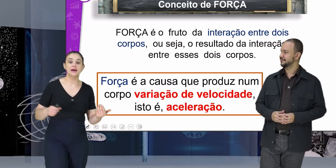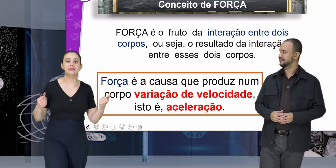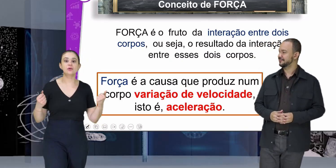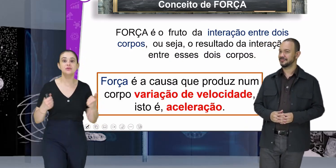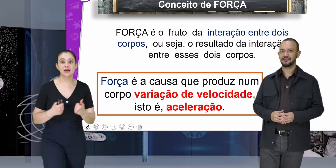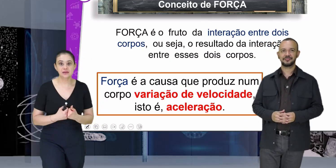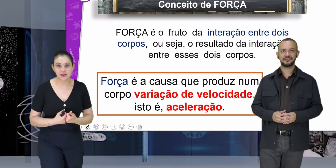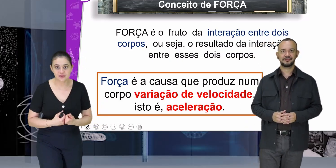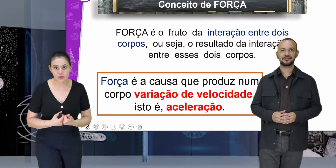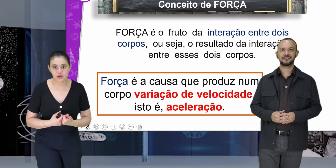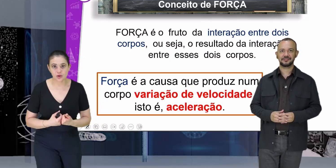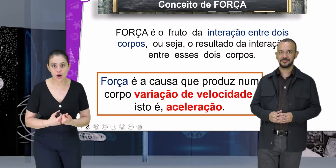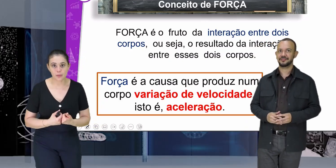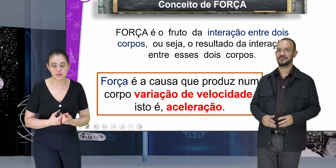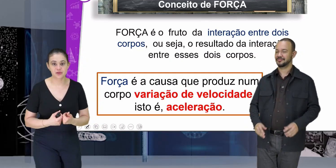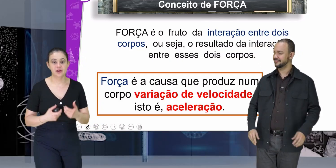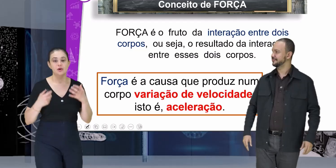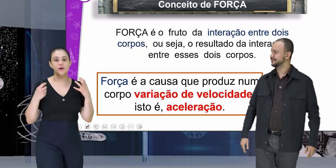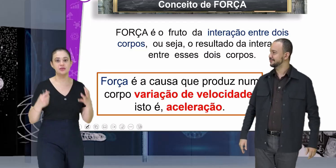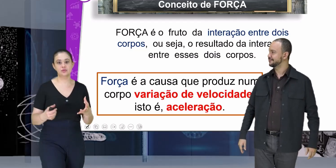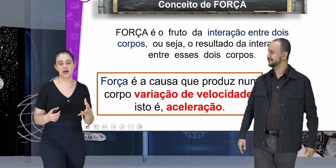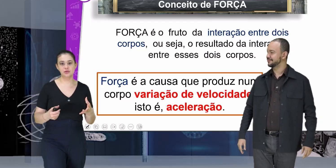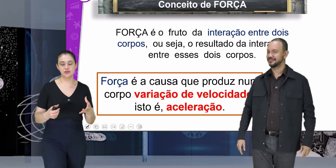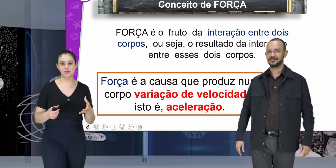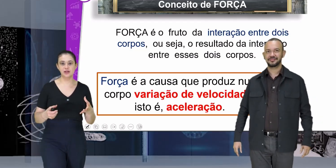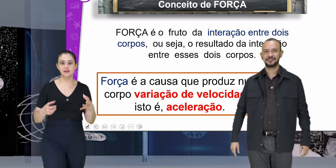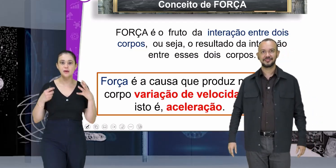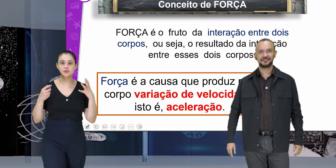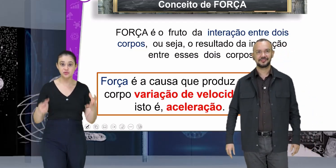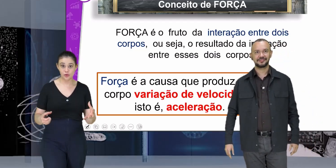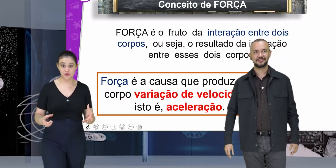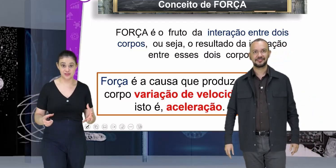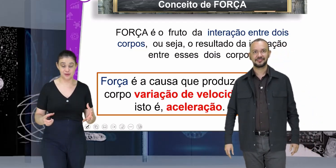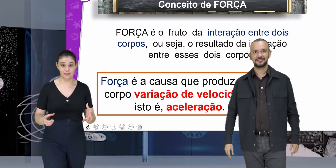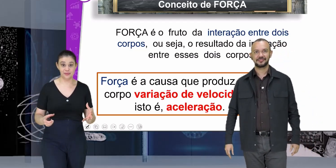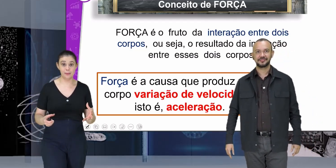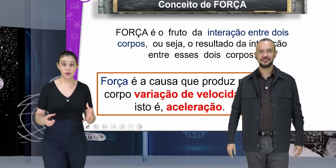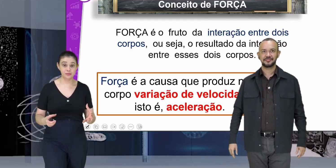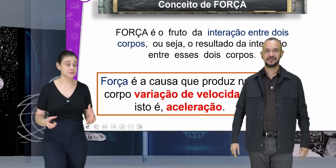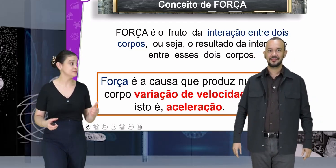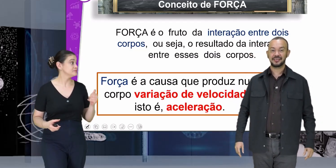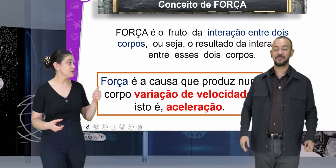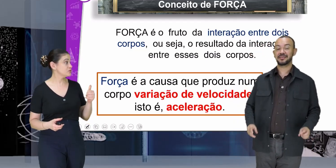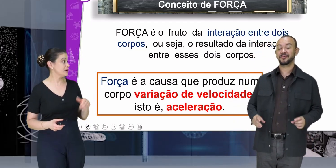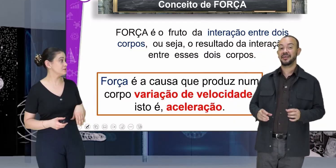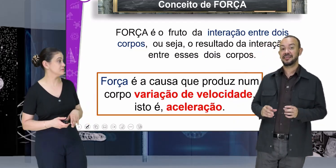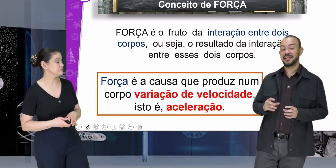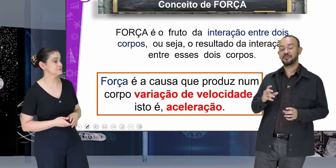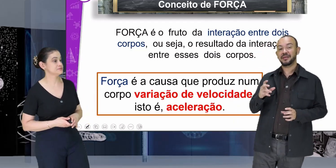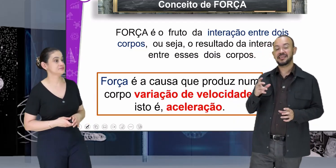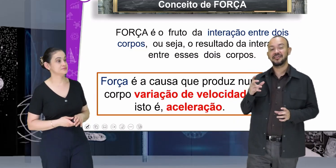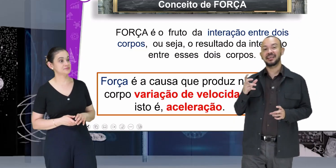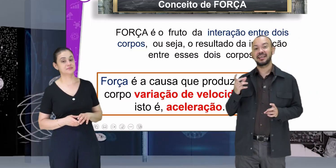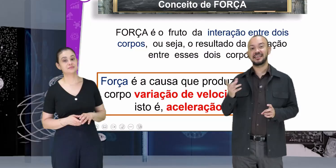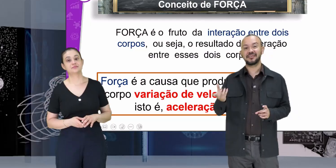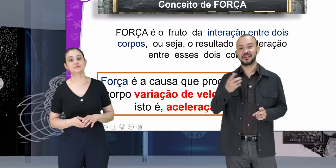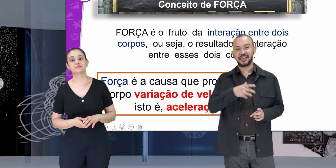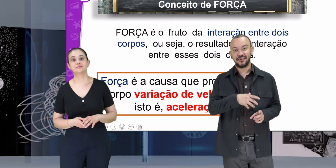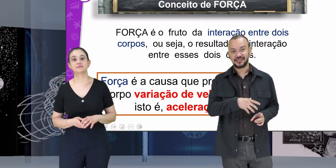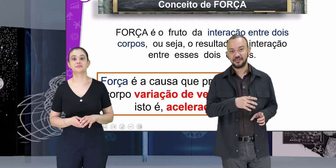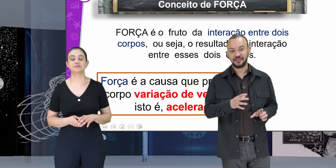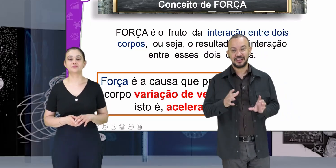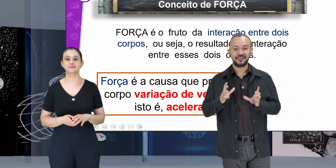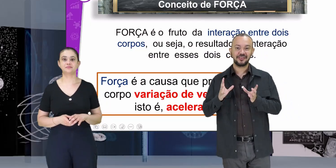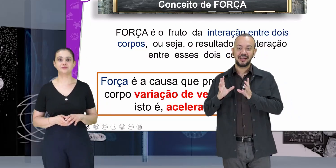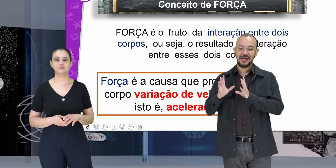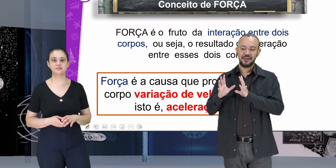tá? Então, tem interação entre corpos, o resultado disso ali, temos forças, tá bom? Isso não mesmo. É isso, Maicon? E aí, pensando na relação de